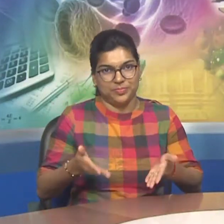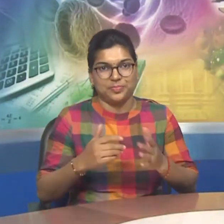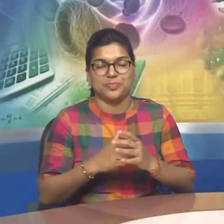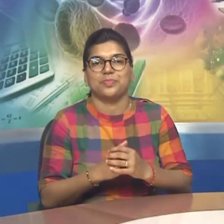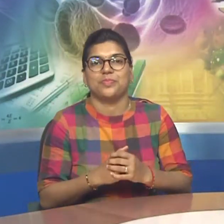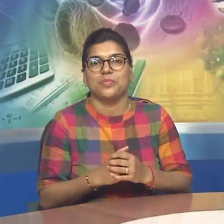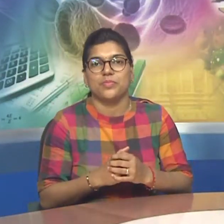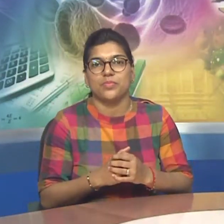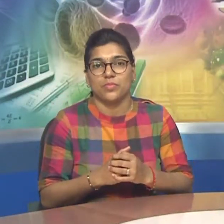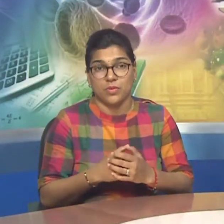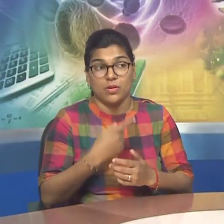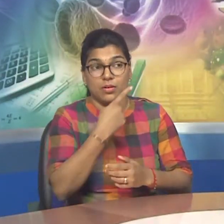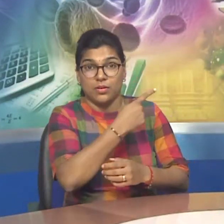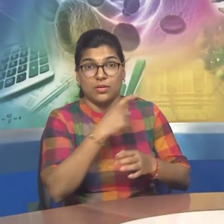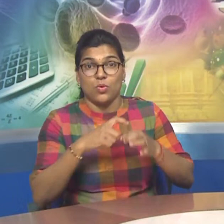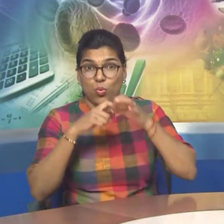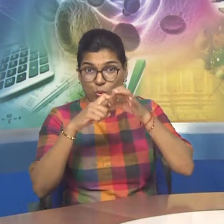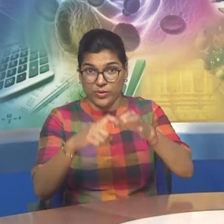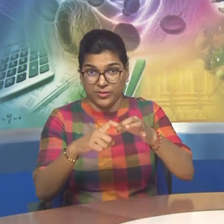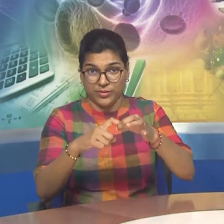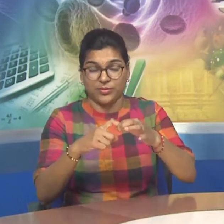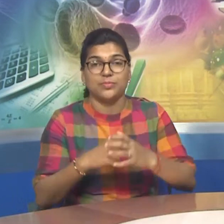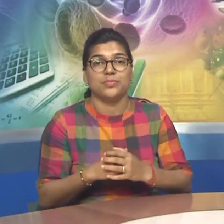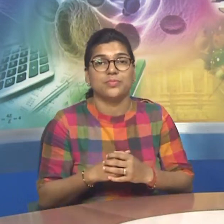Let us now continue our lesson.